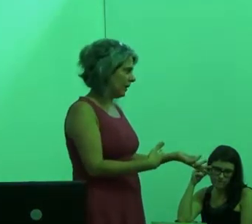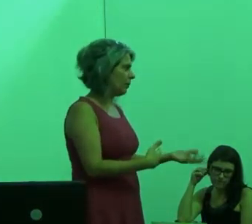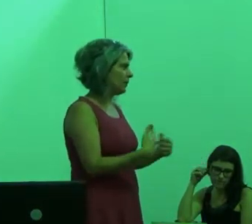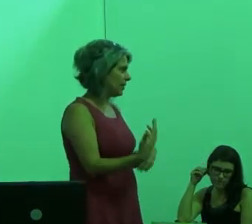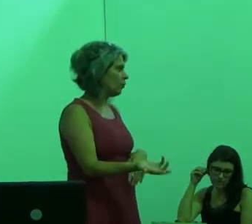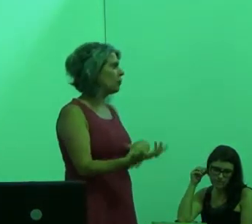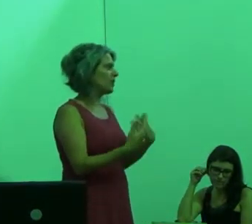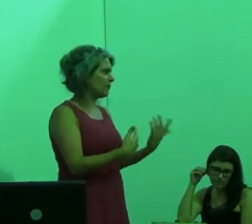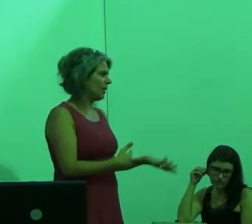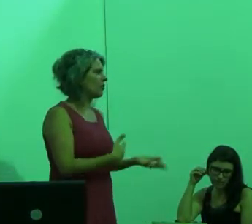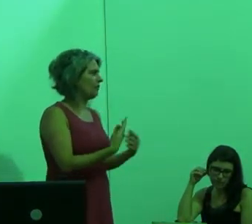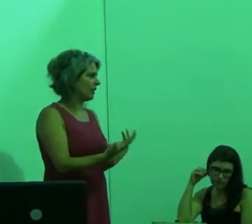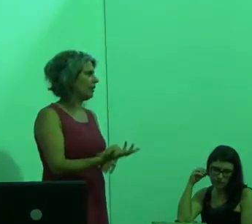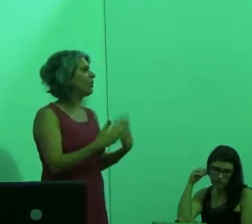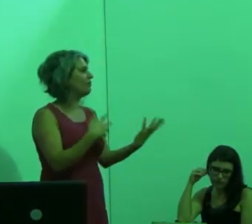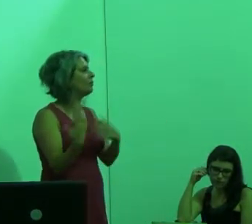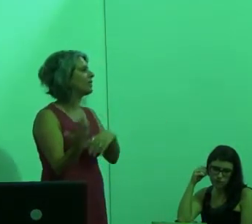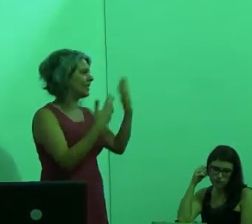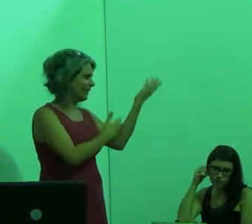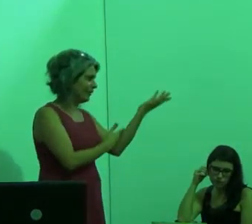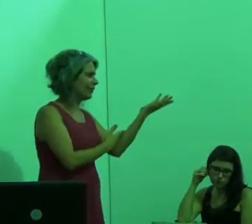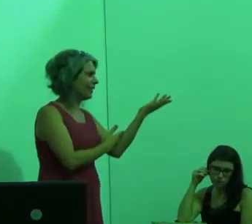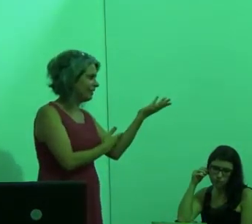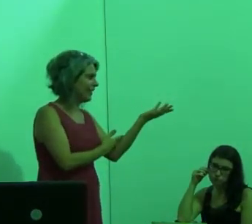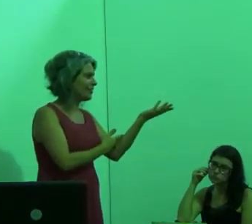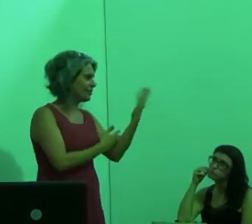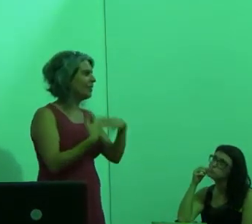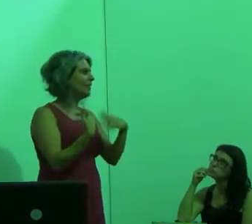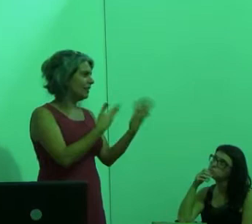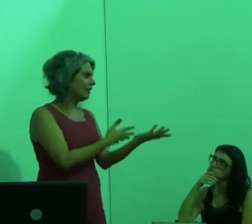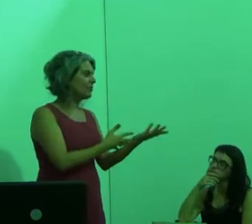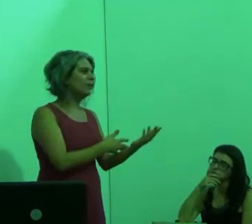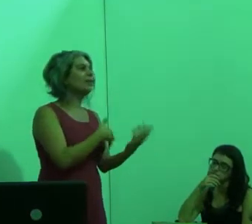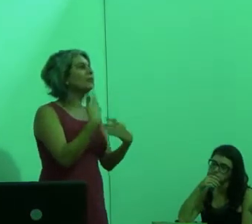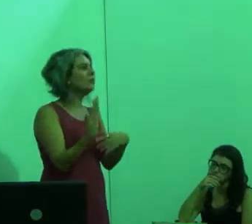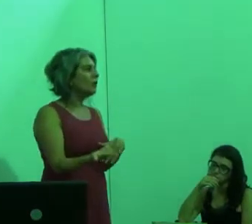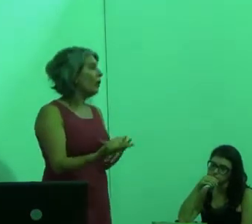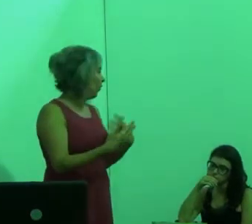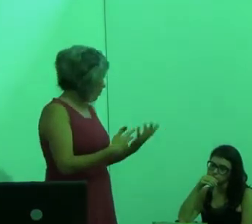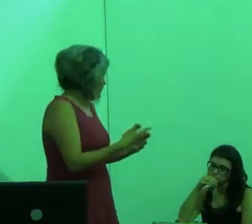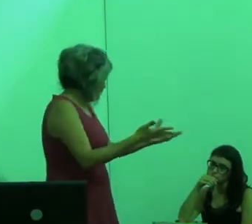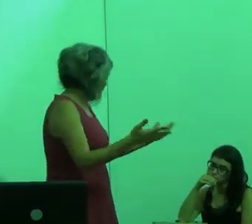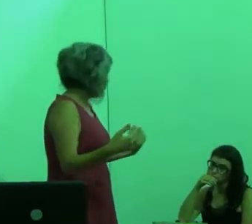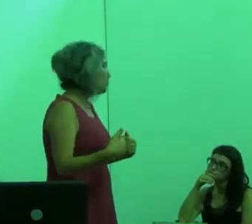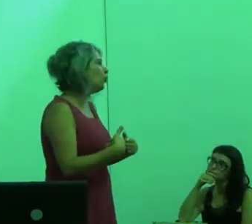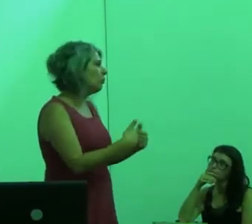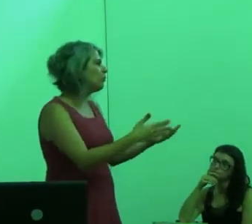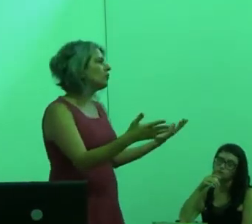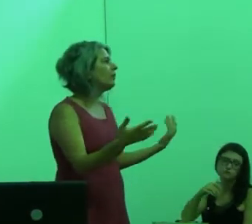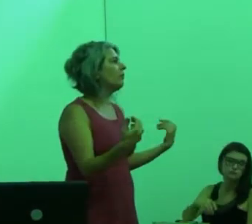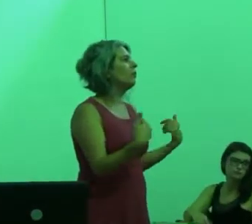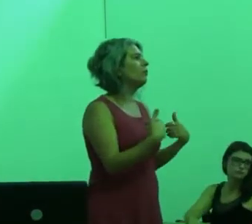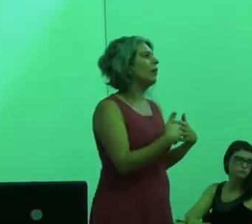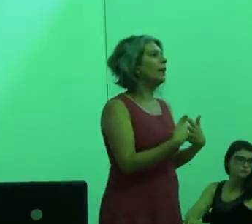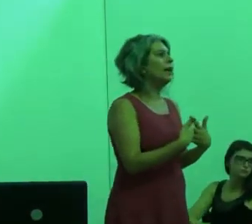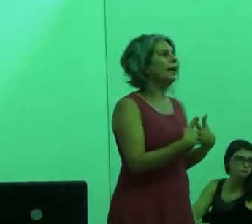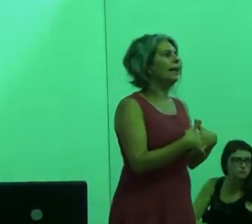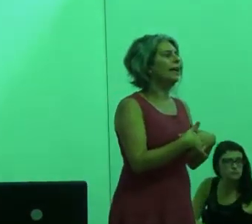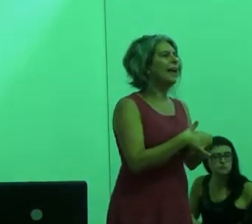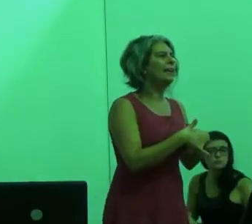Pode ser tudo isso que você achava que não devia estar citando aquele texto, estão citando, ou novos grupos que vão